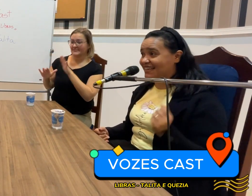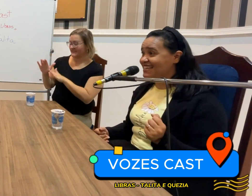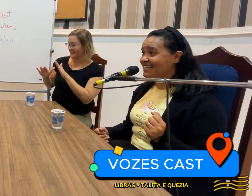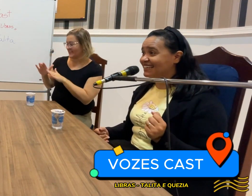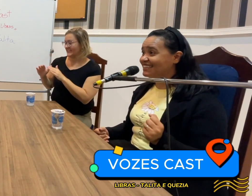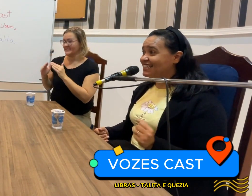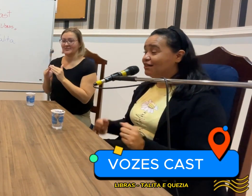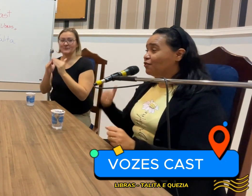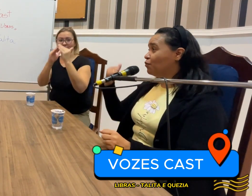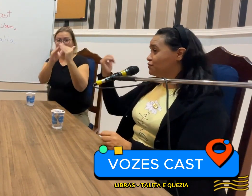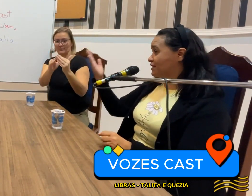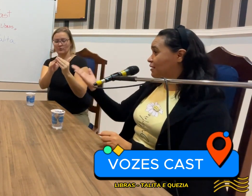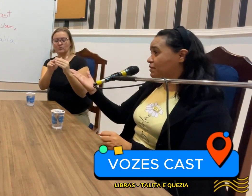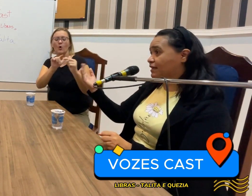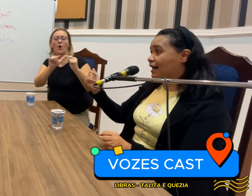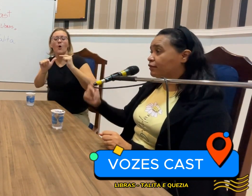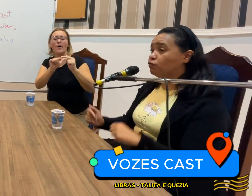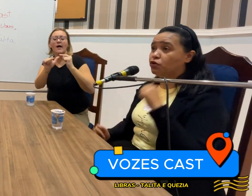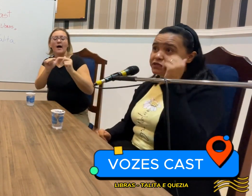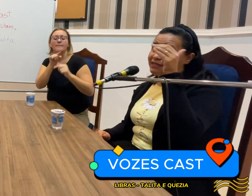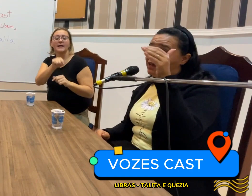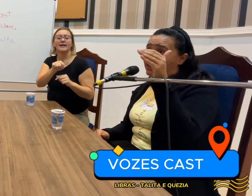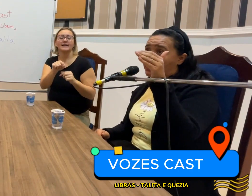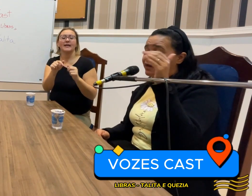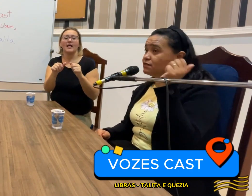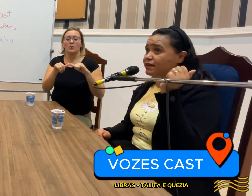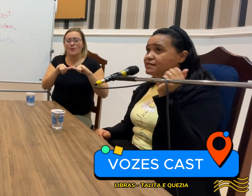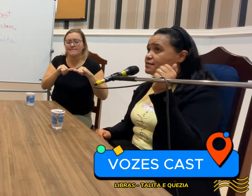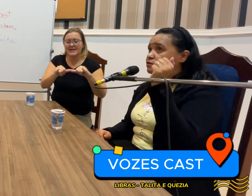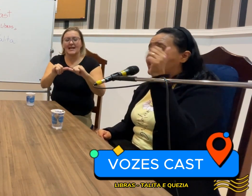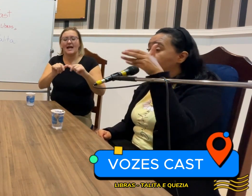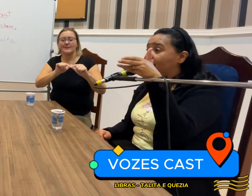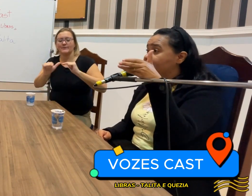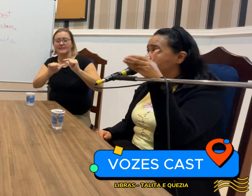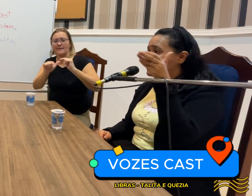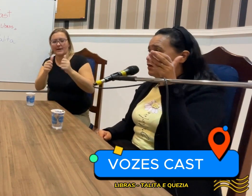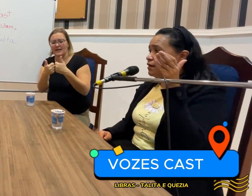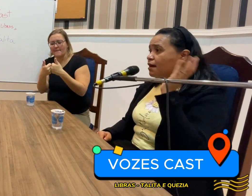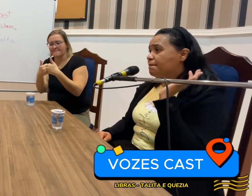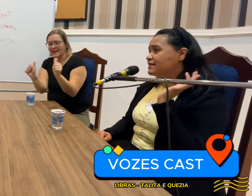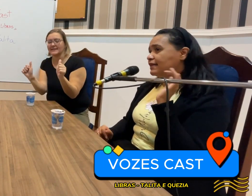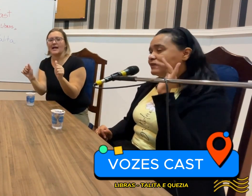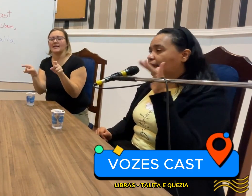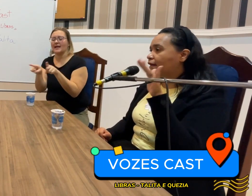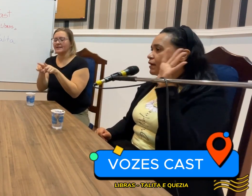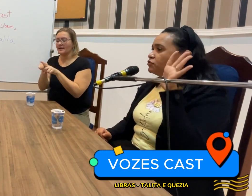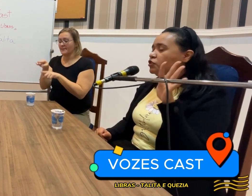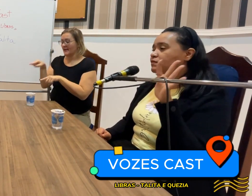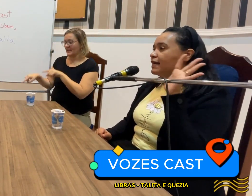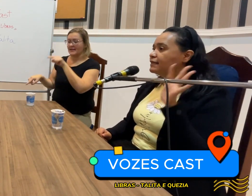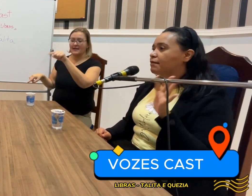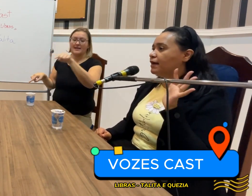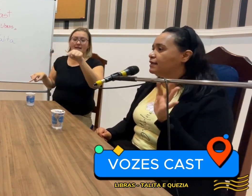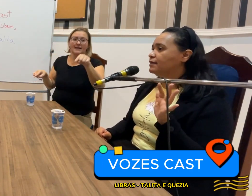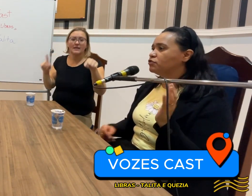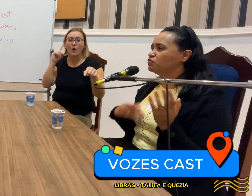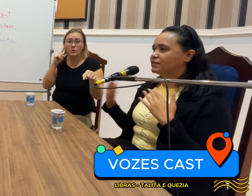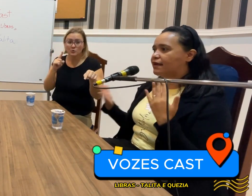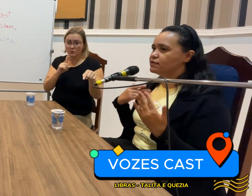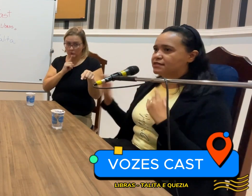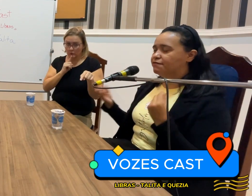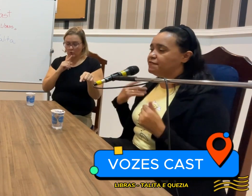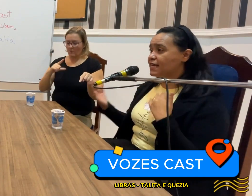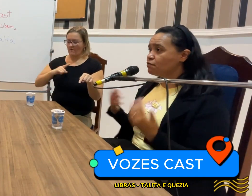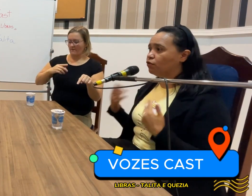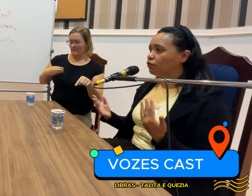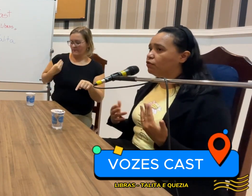na padaria, o moço que está no mercado, o moço que está lá, às vezes, na empresa. Mas ele está lá no cantinho dele trabalhando, eu não